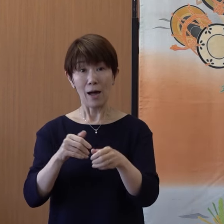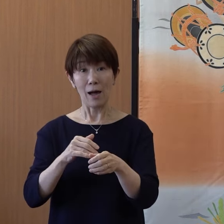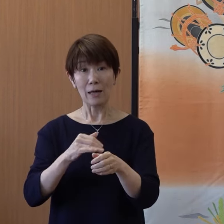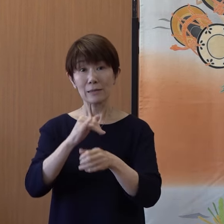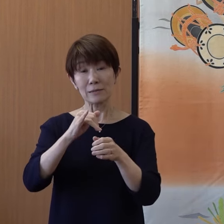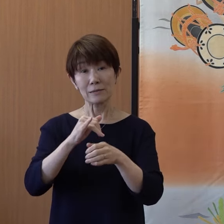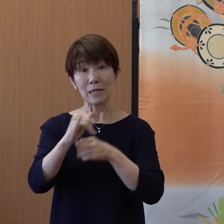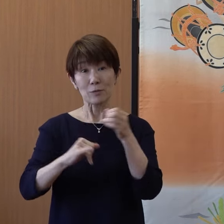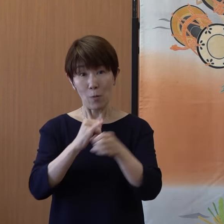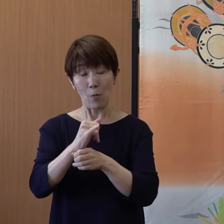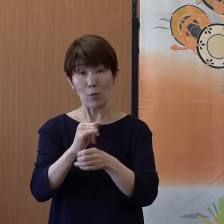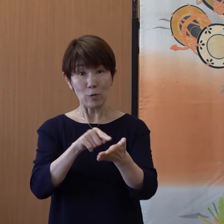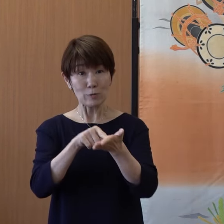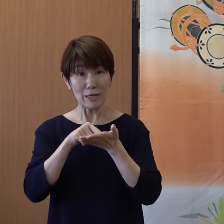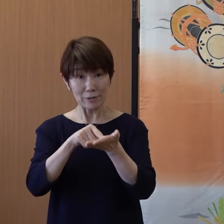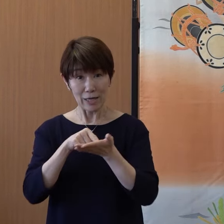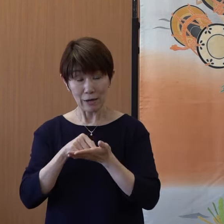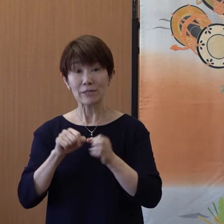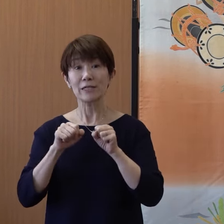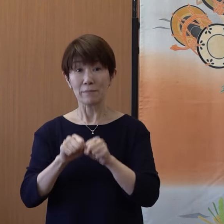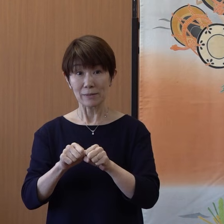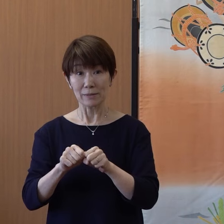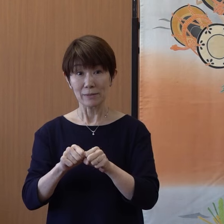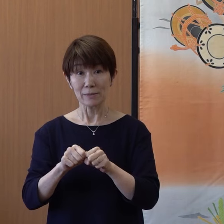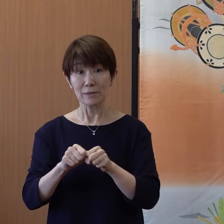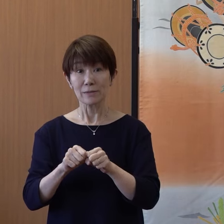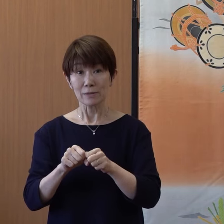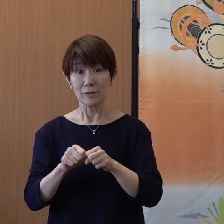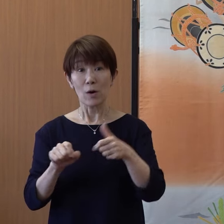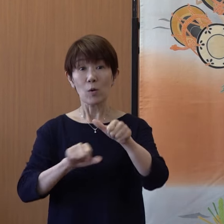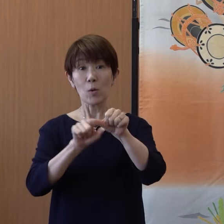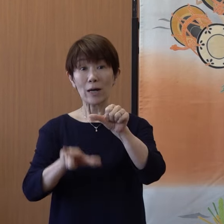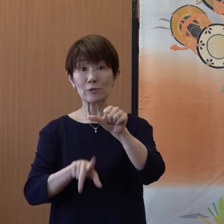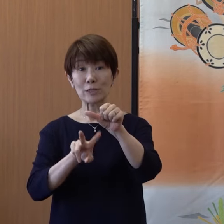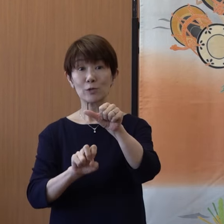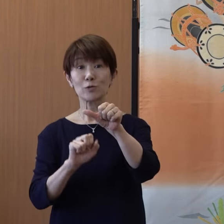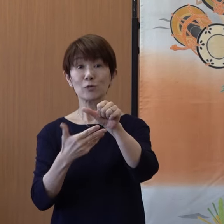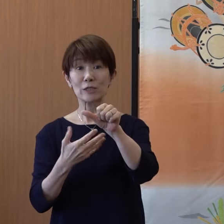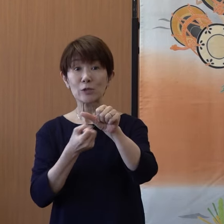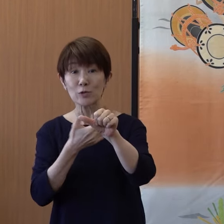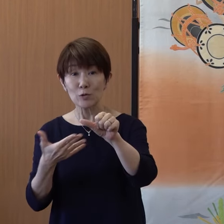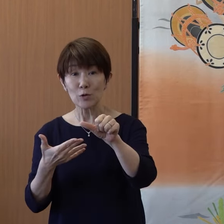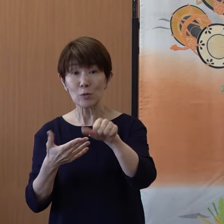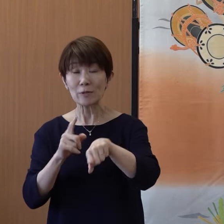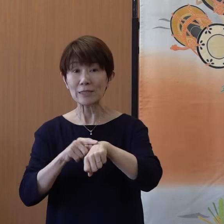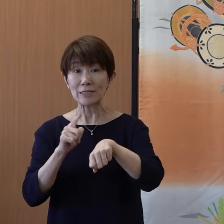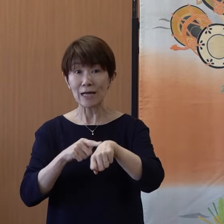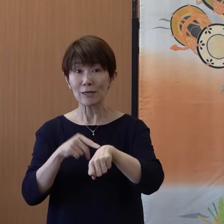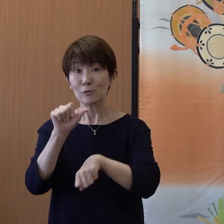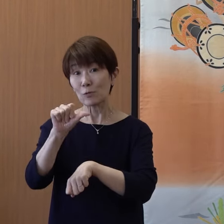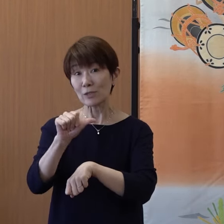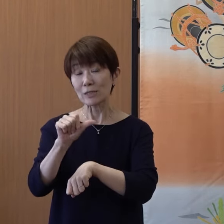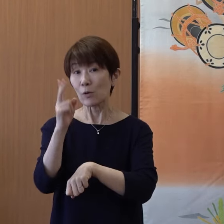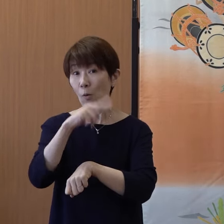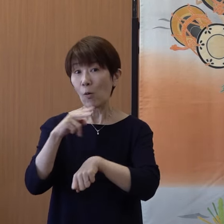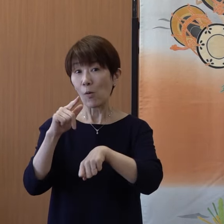。申し込み期間は5月29日水曜日の17時までとしております